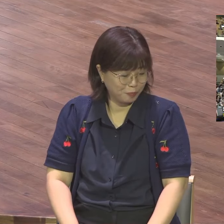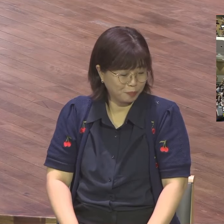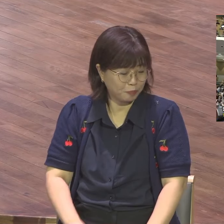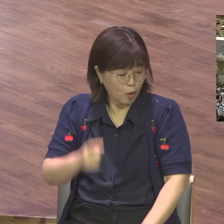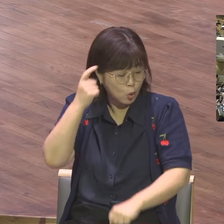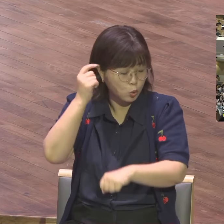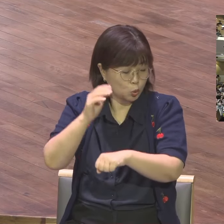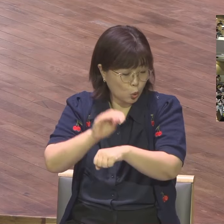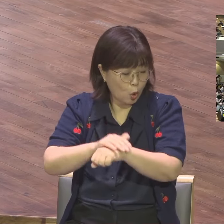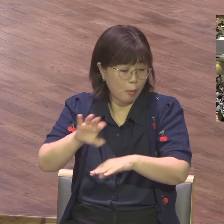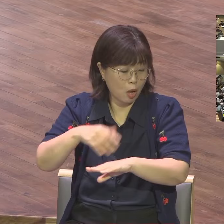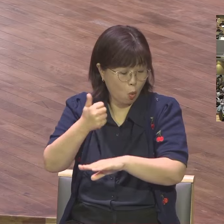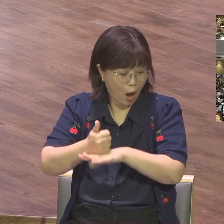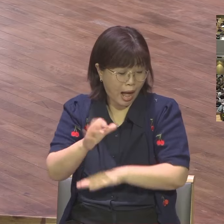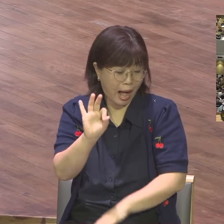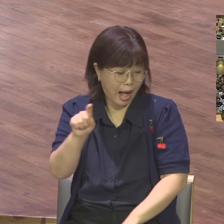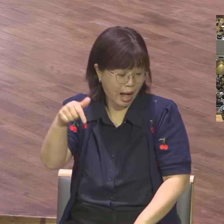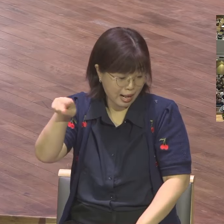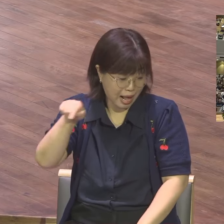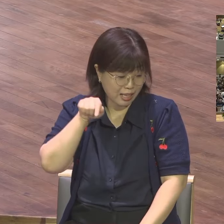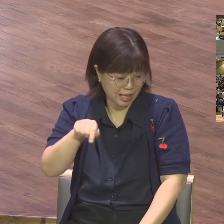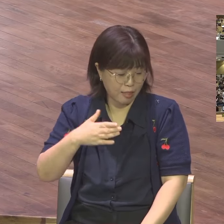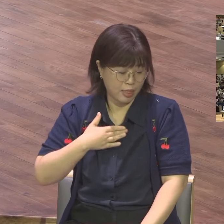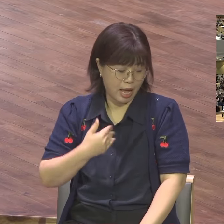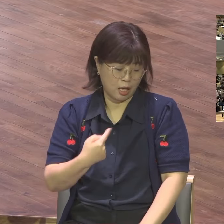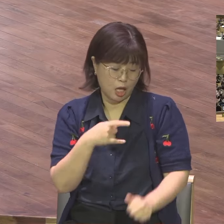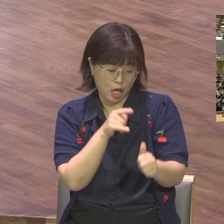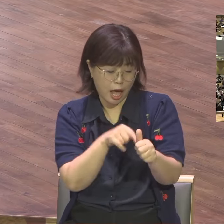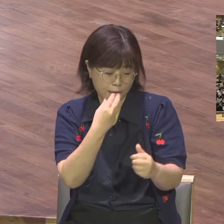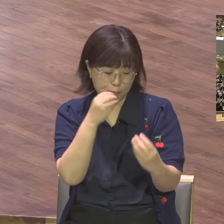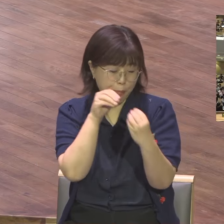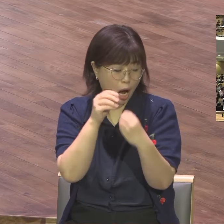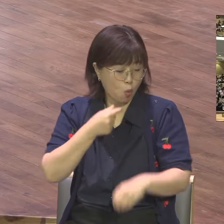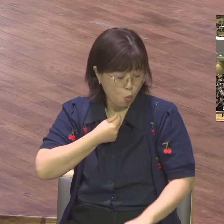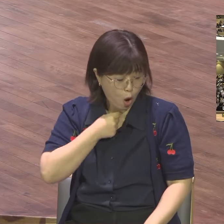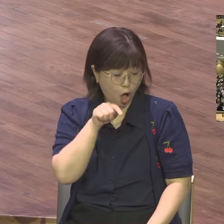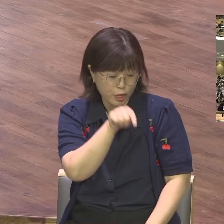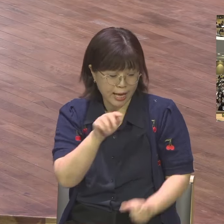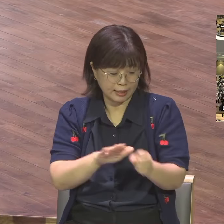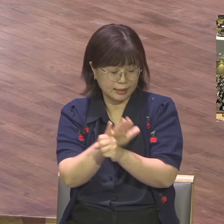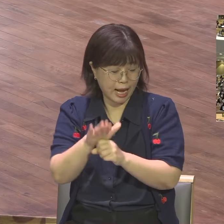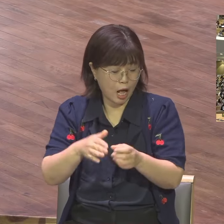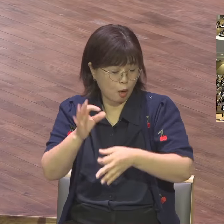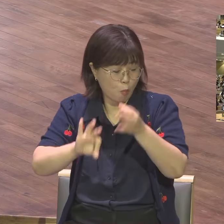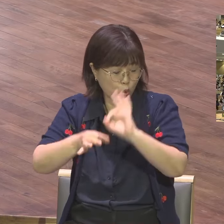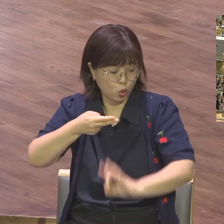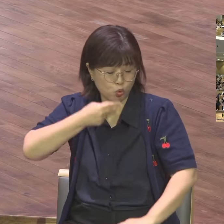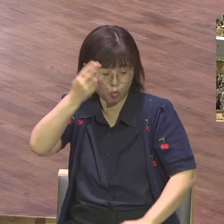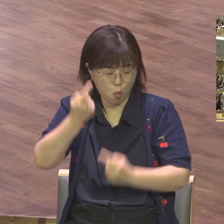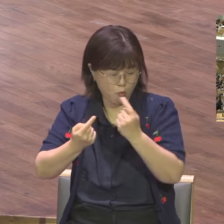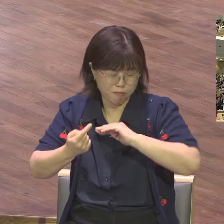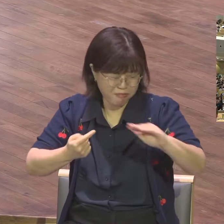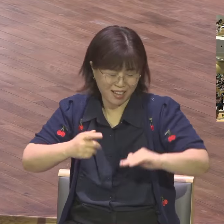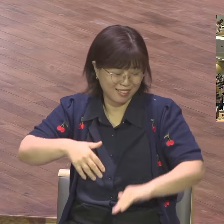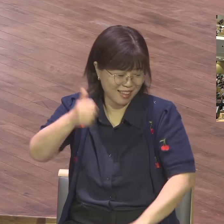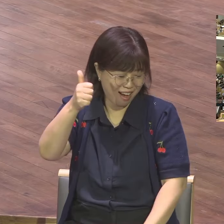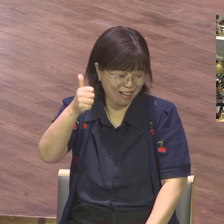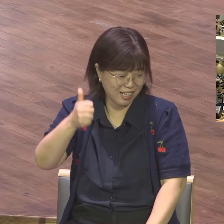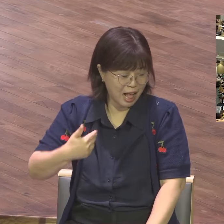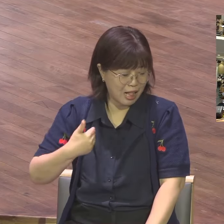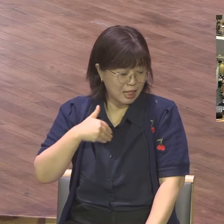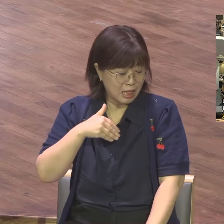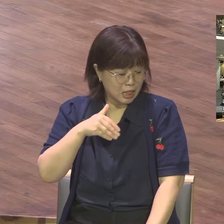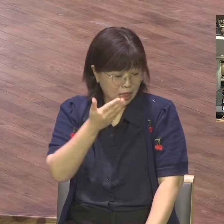시작합니다. 시작. 솔로몬의 아가라, 내게 입맞추기를 원하니 내 사랑이 포도주보다